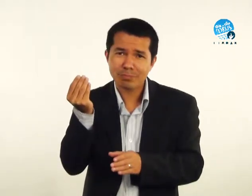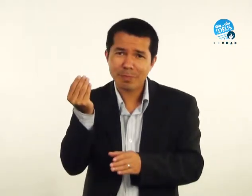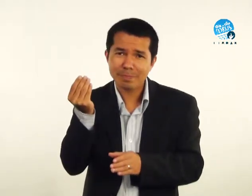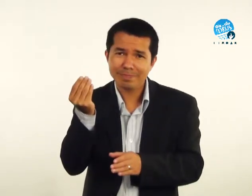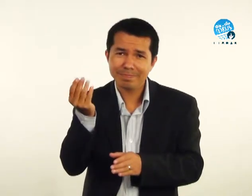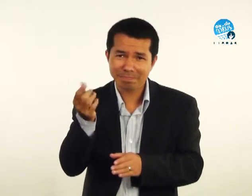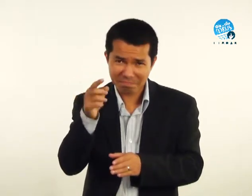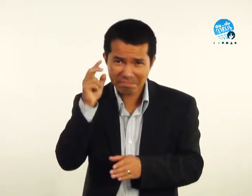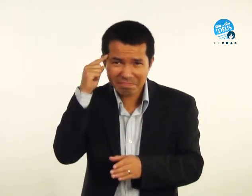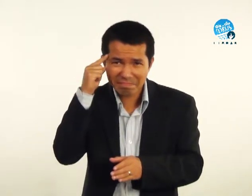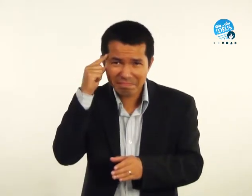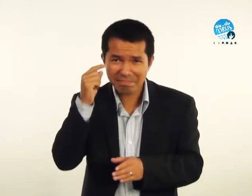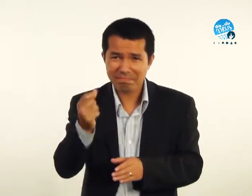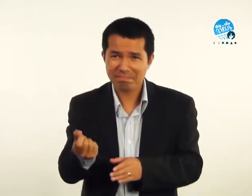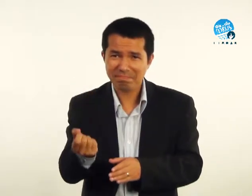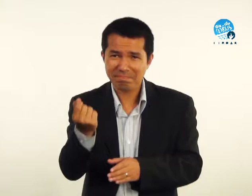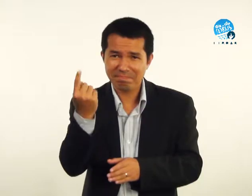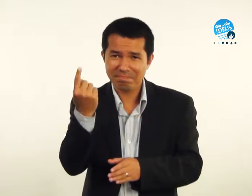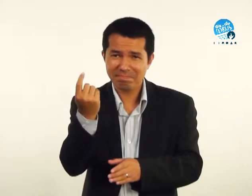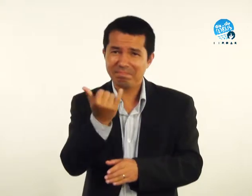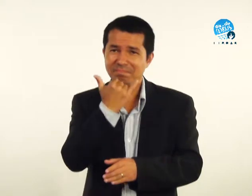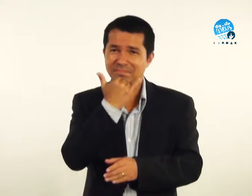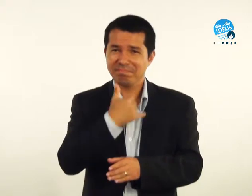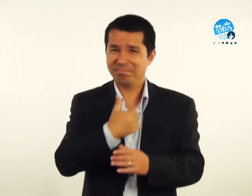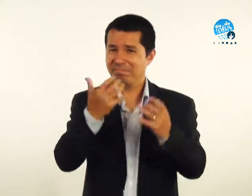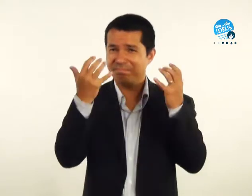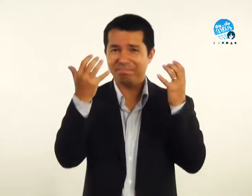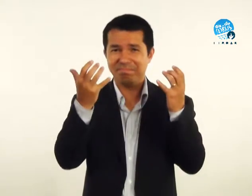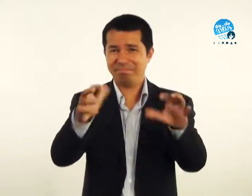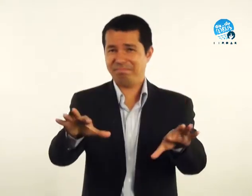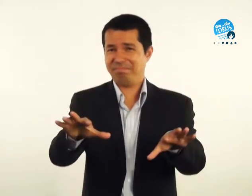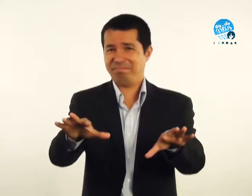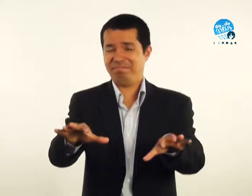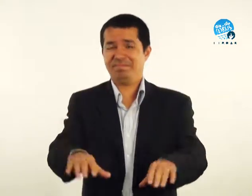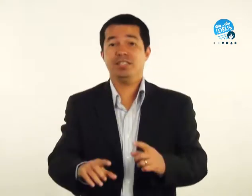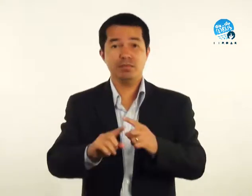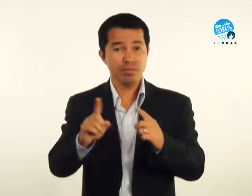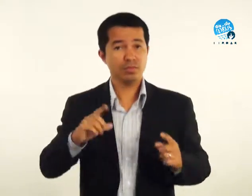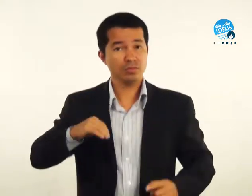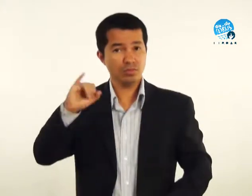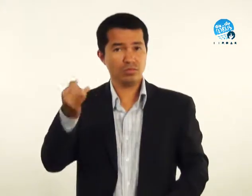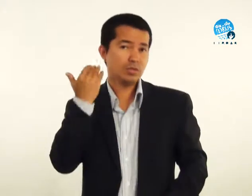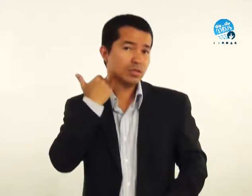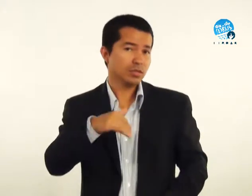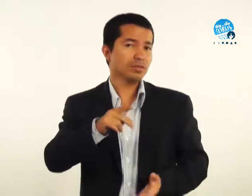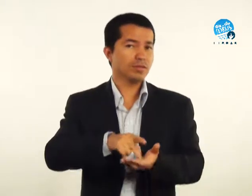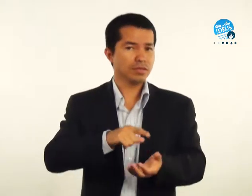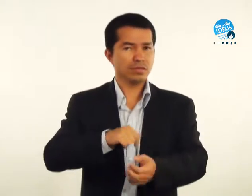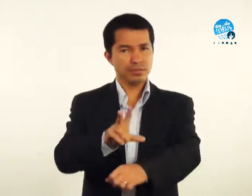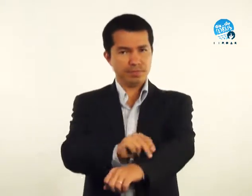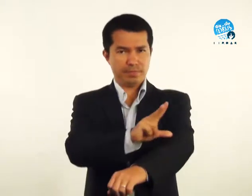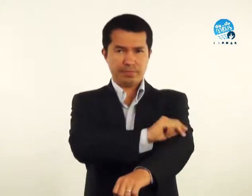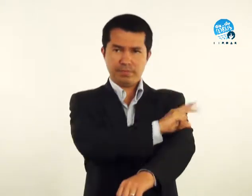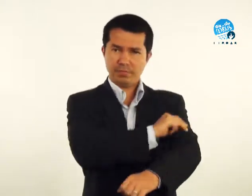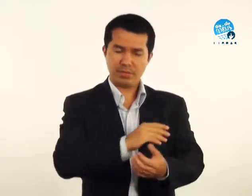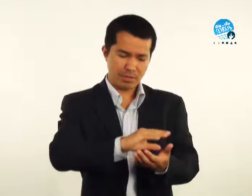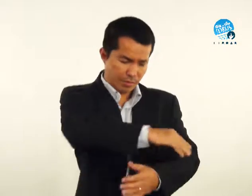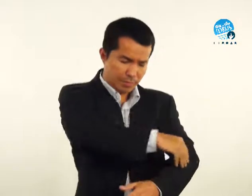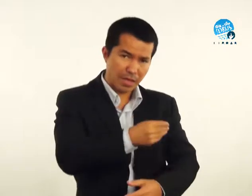pensou? Nossa, eu não quero. Mas ele comia esse negócio aí, tá?